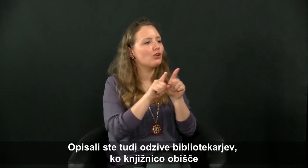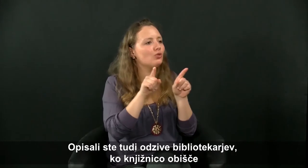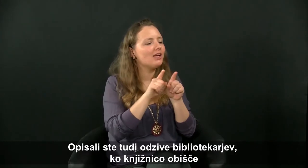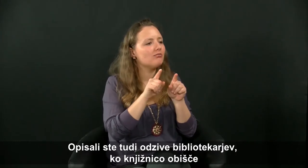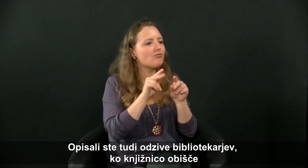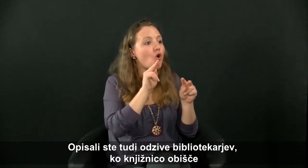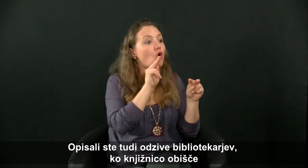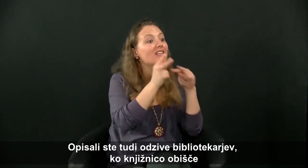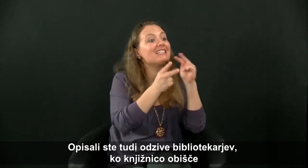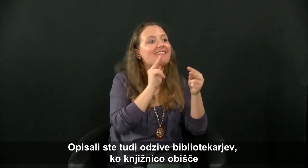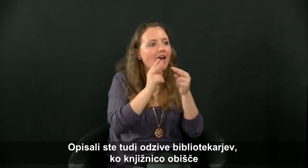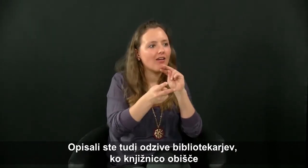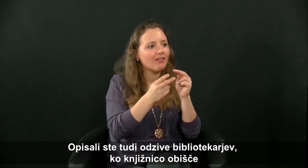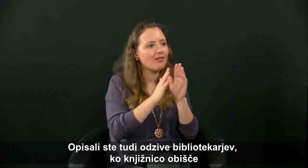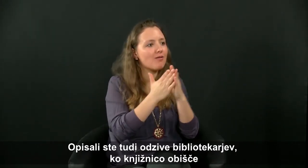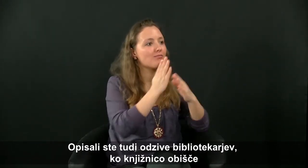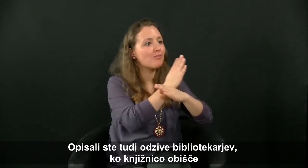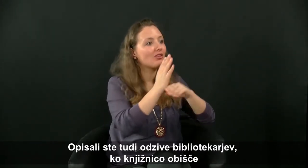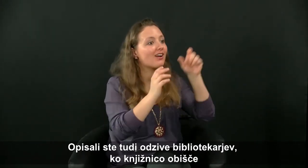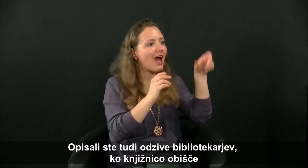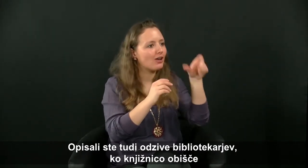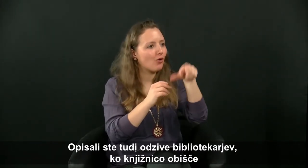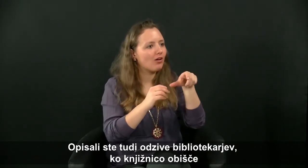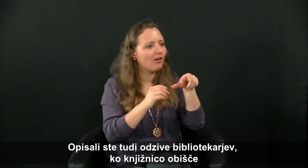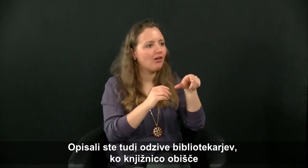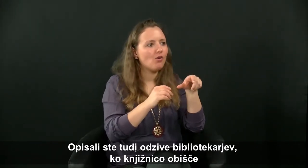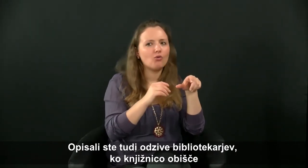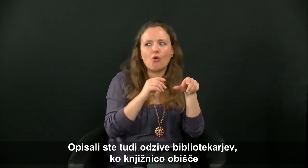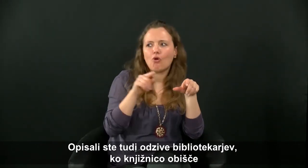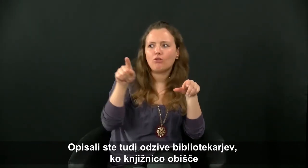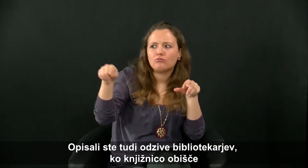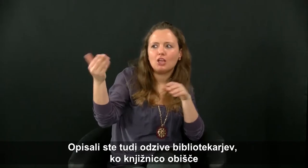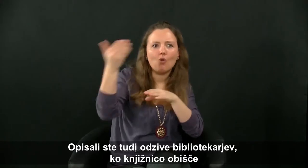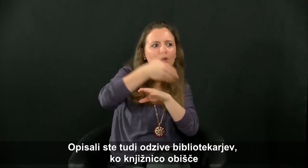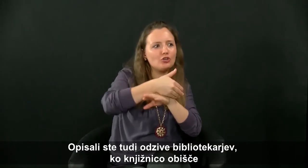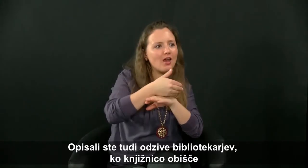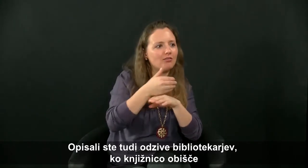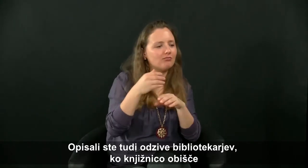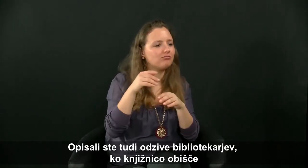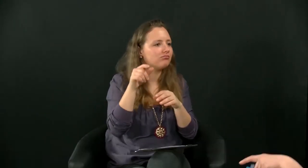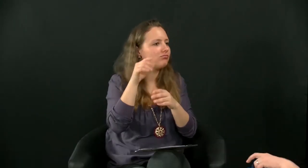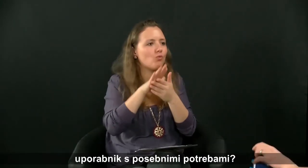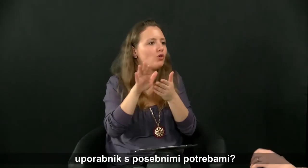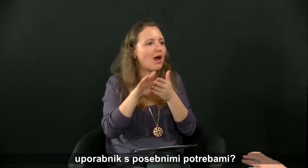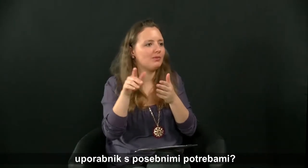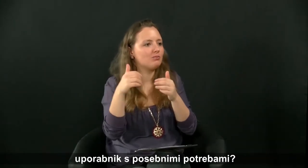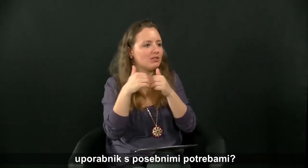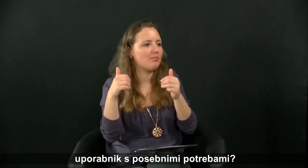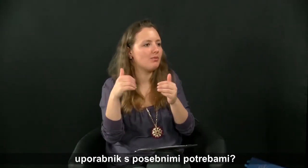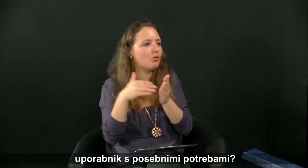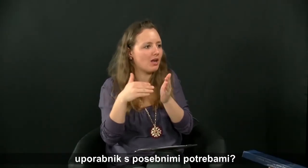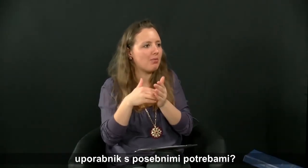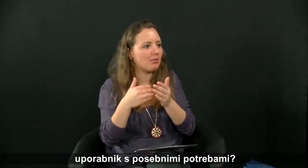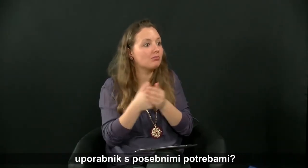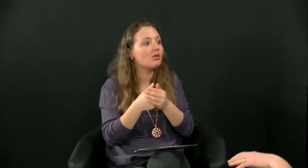Opisali ste tudi odzive bibliotekarjev, ko jih obišče uporabnik s